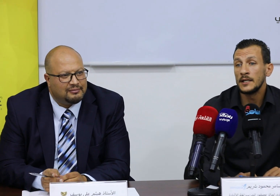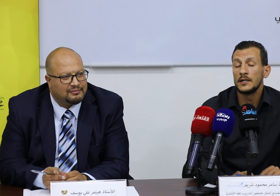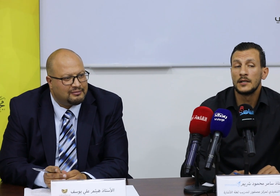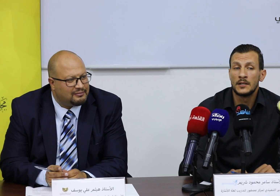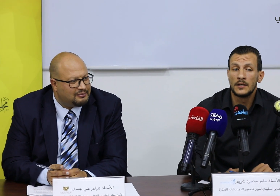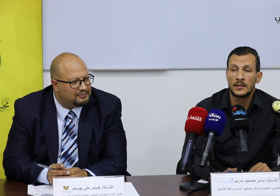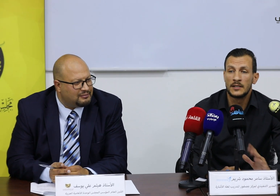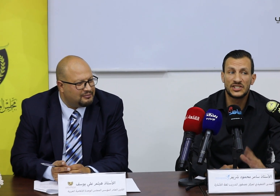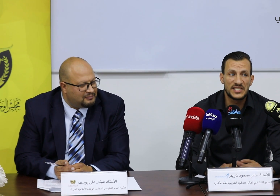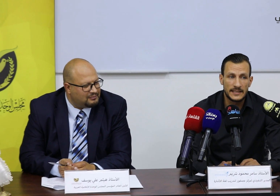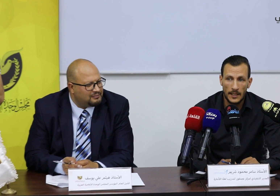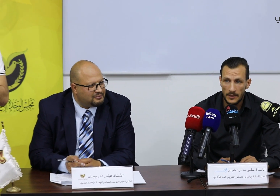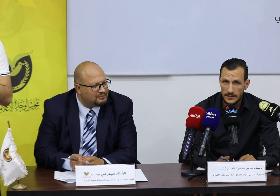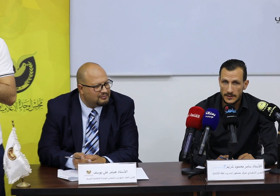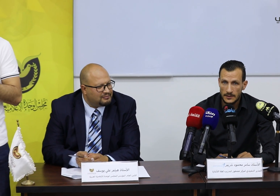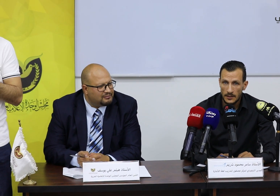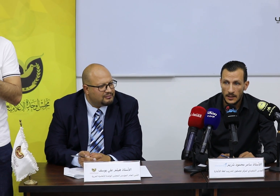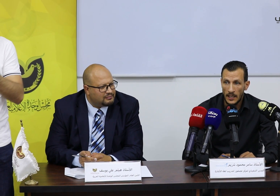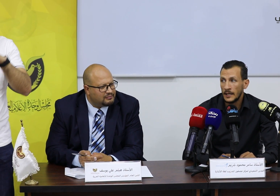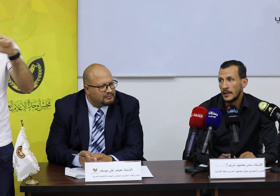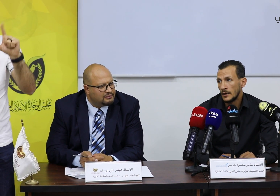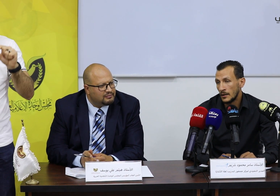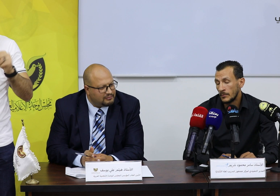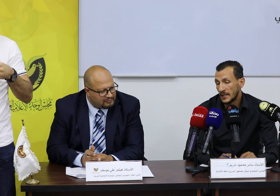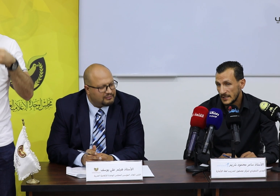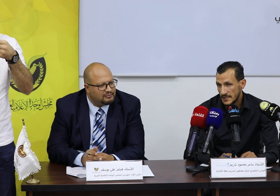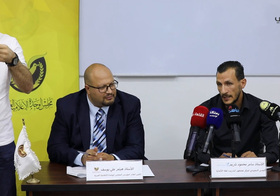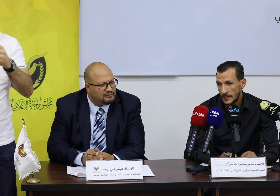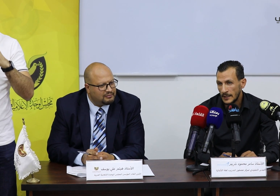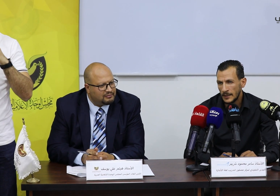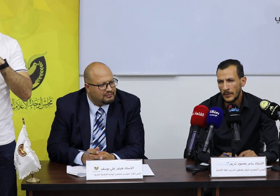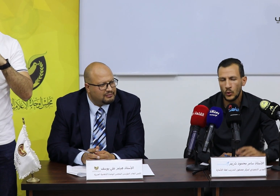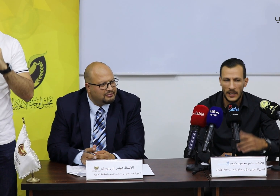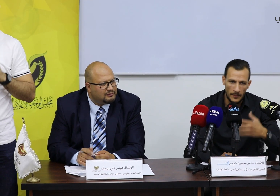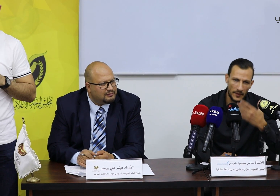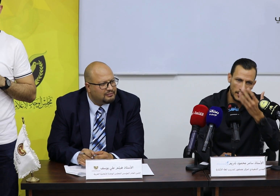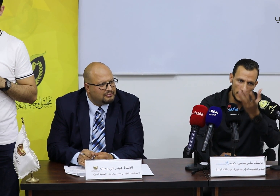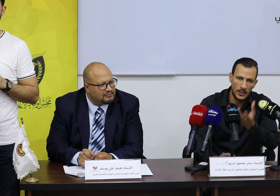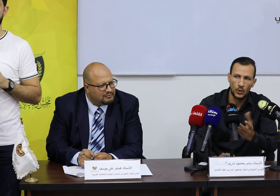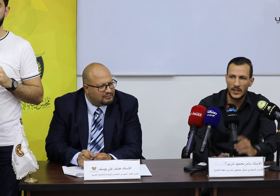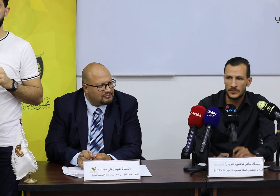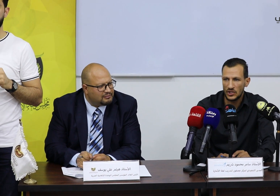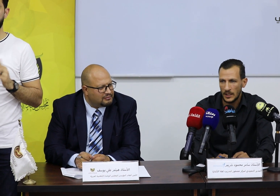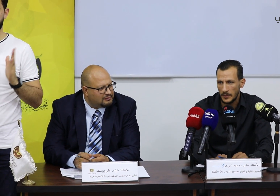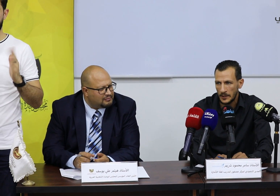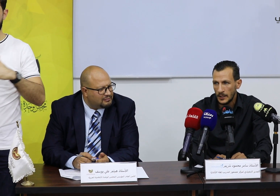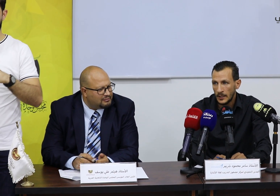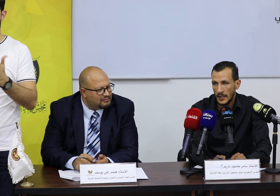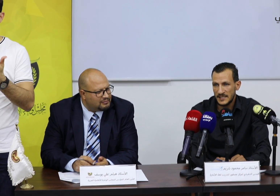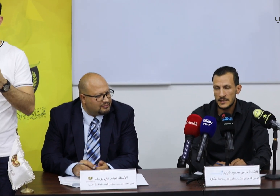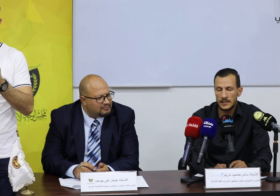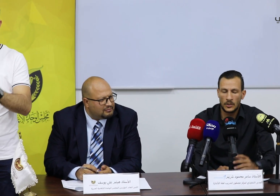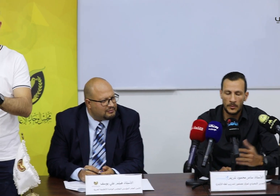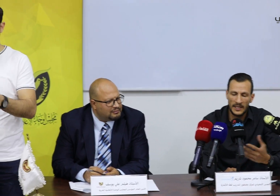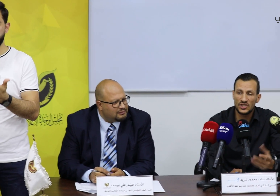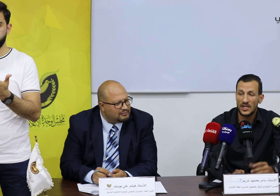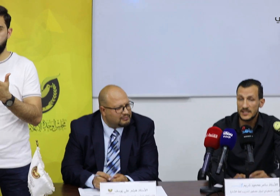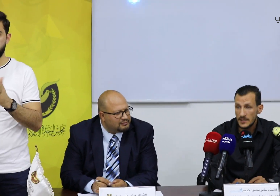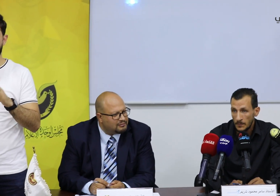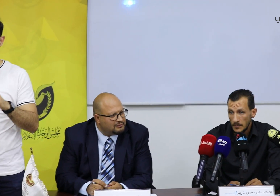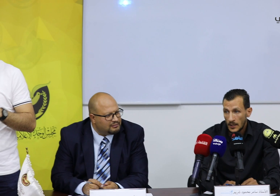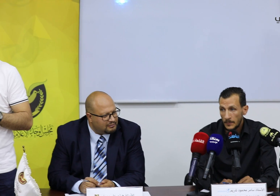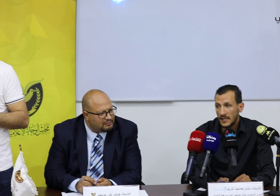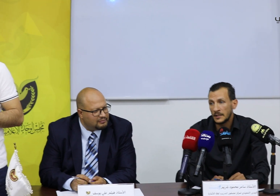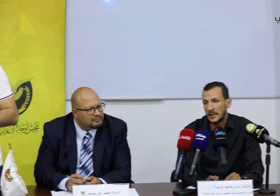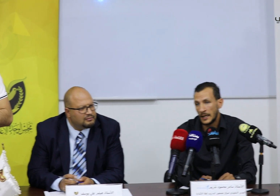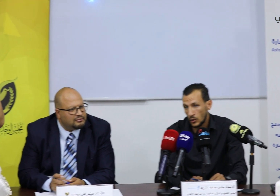توزيع اجهزه تابلت على المراكز هاي اللي هي ما بيكون عليها مثلا نحكي رواد بشكل كبير، على اساس انه لما يجي شخص